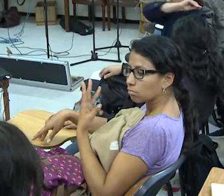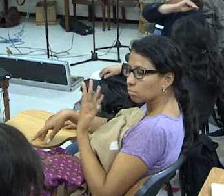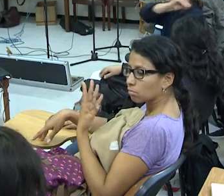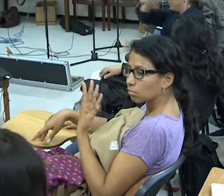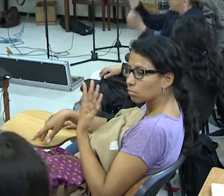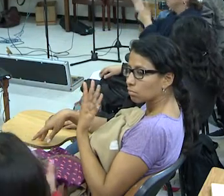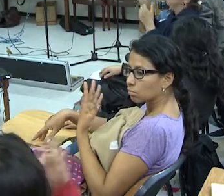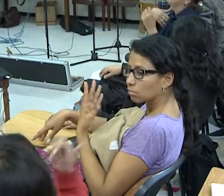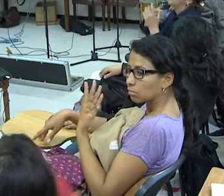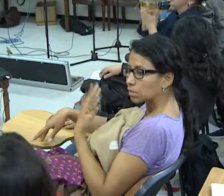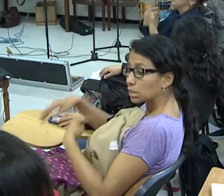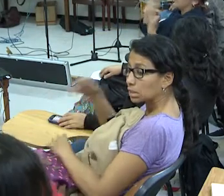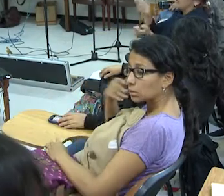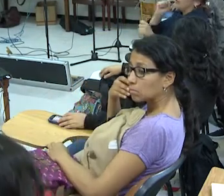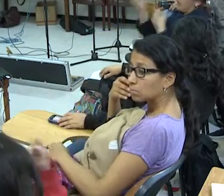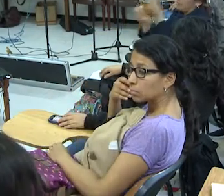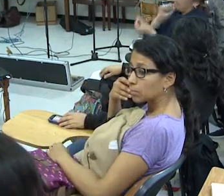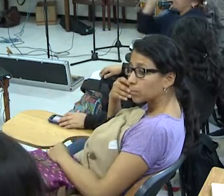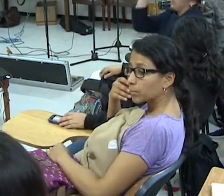Buenas tardes para todos.